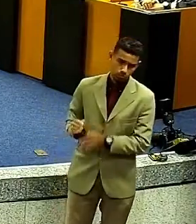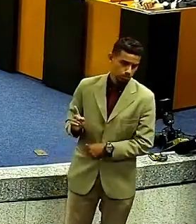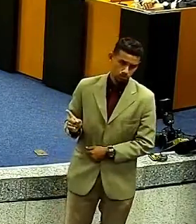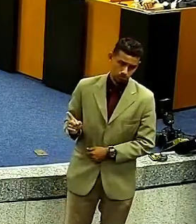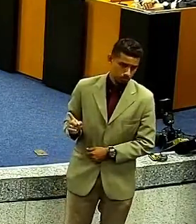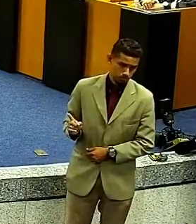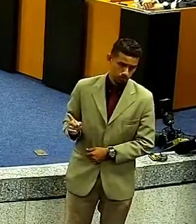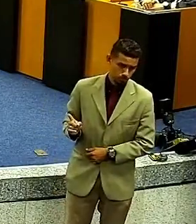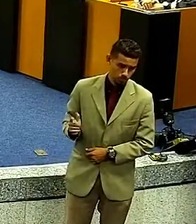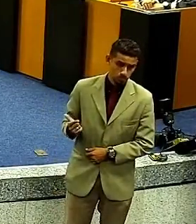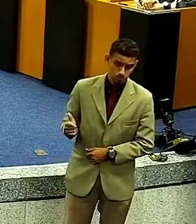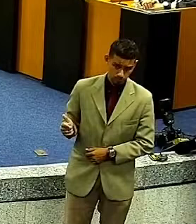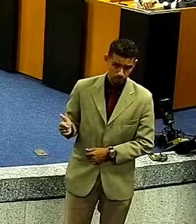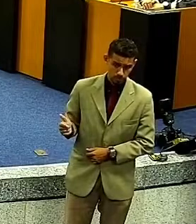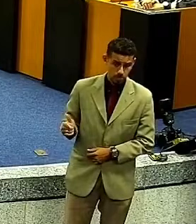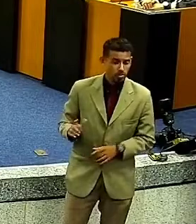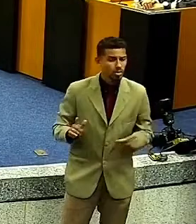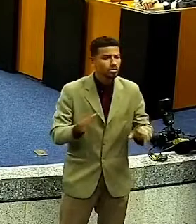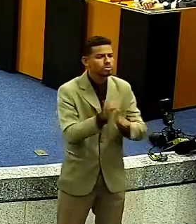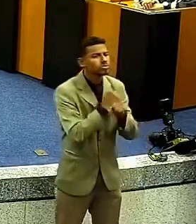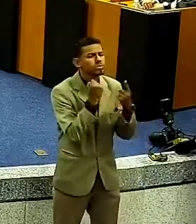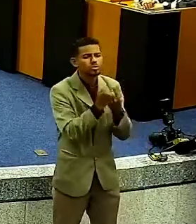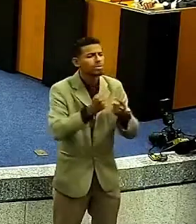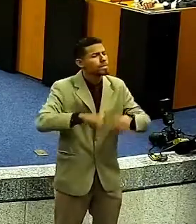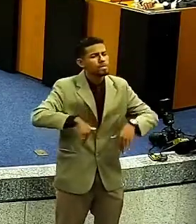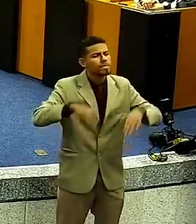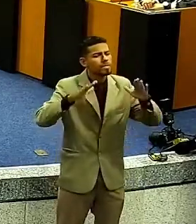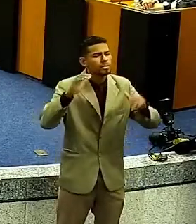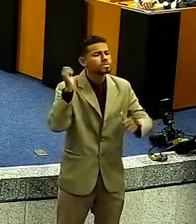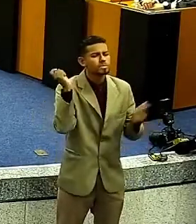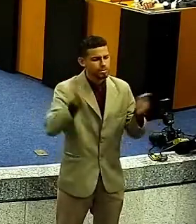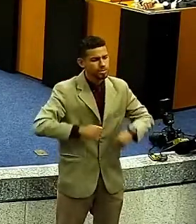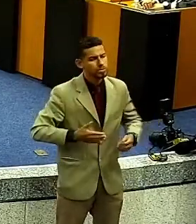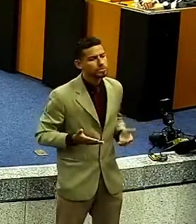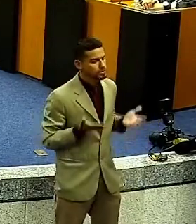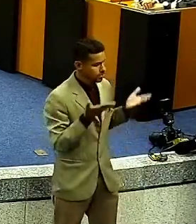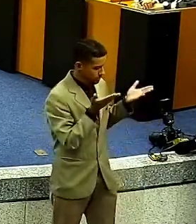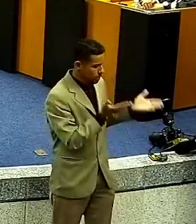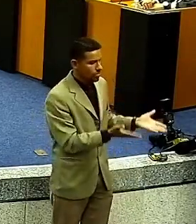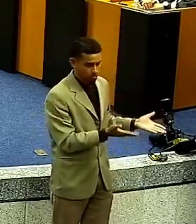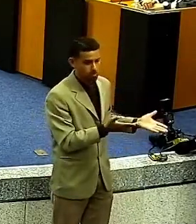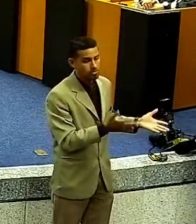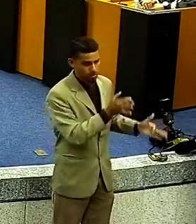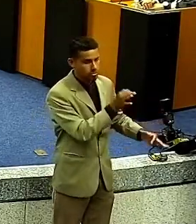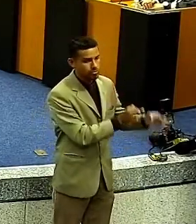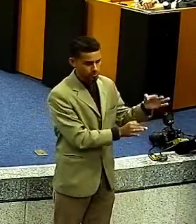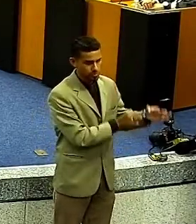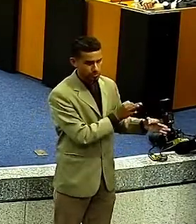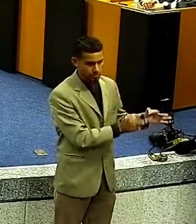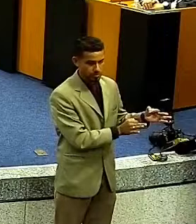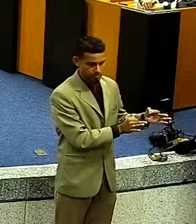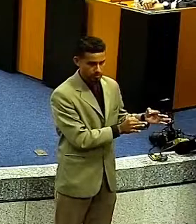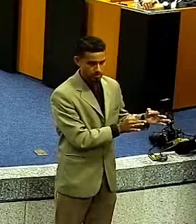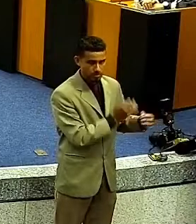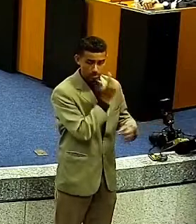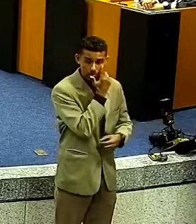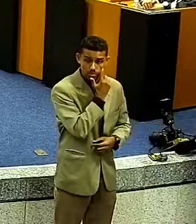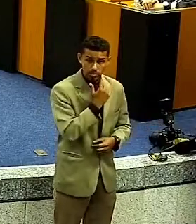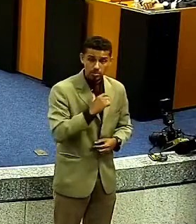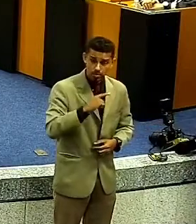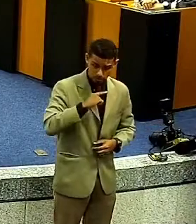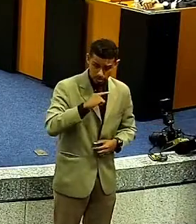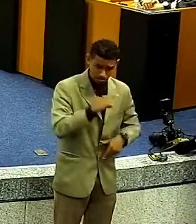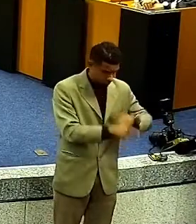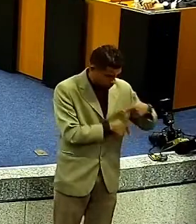injusto e o que a sociedade mais precisa é de homens públicos justos que tenh